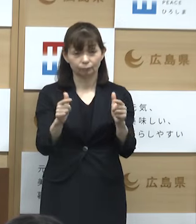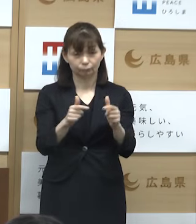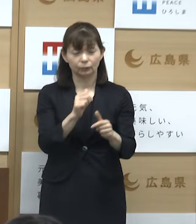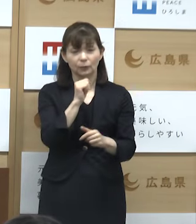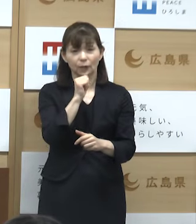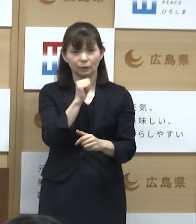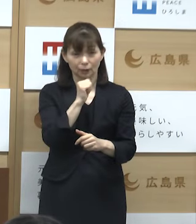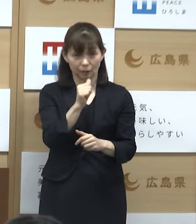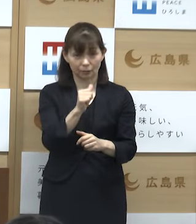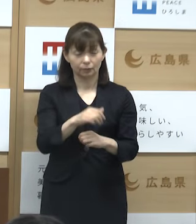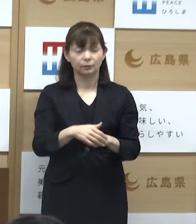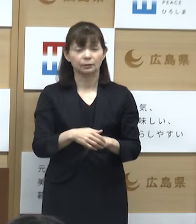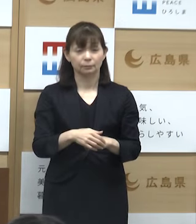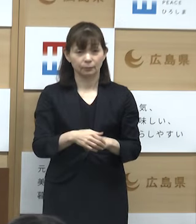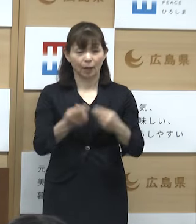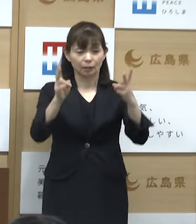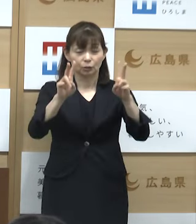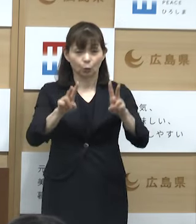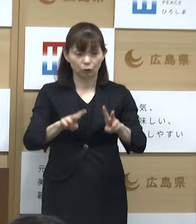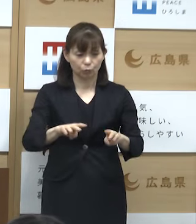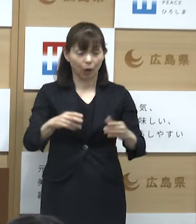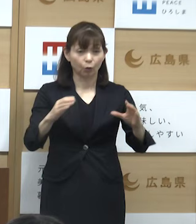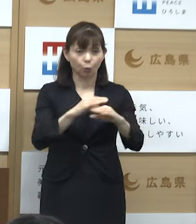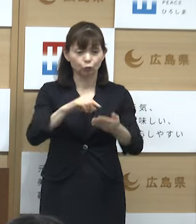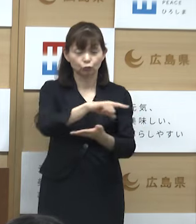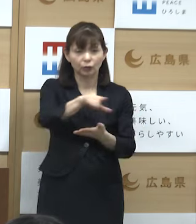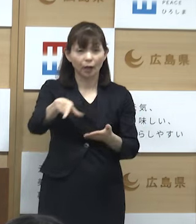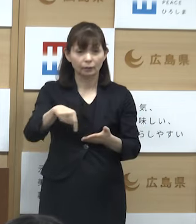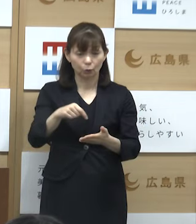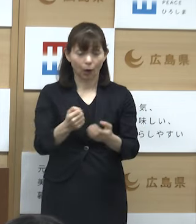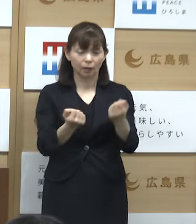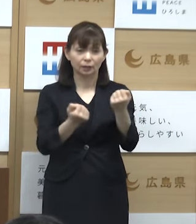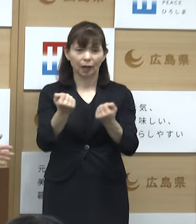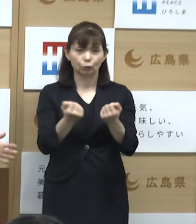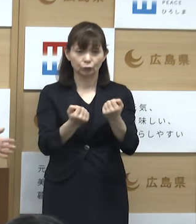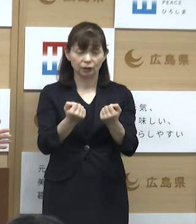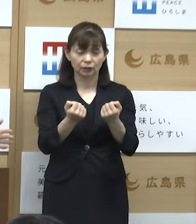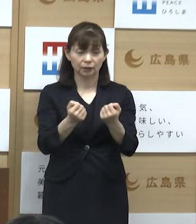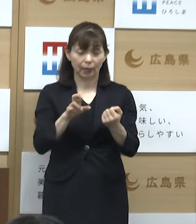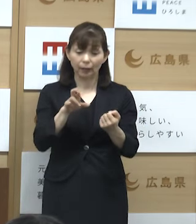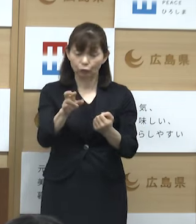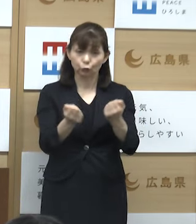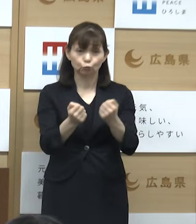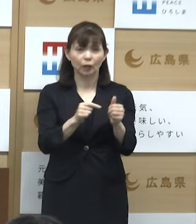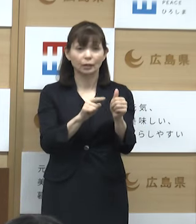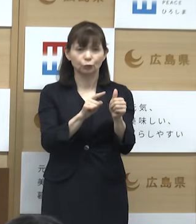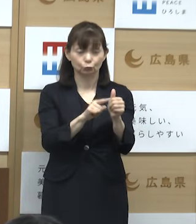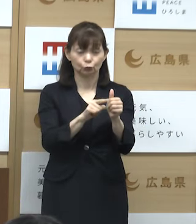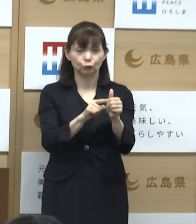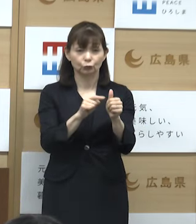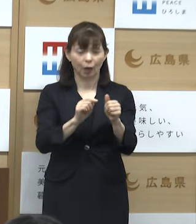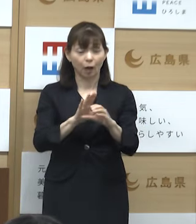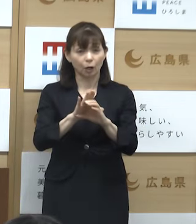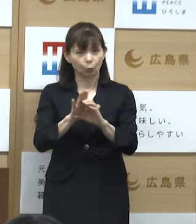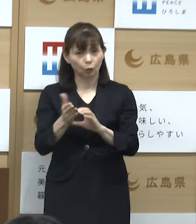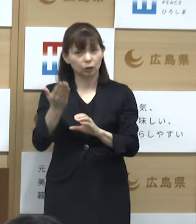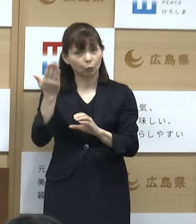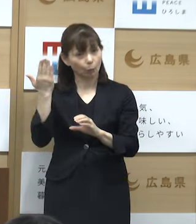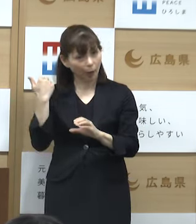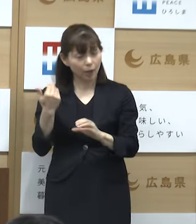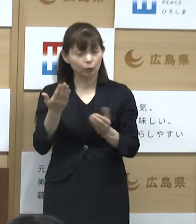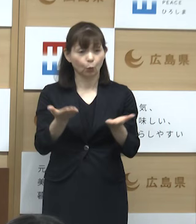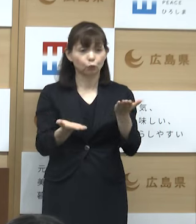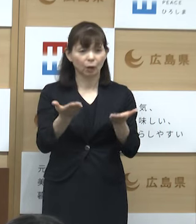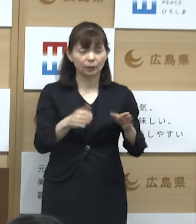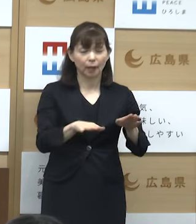圏ではタクシーの運転手さんがですね、4分の3に、コロナ前後でですねになっているという